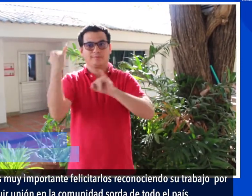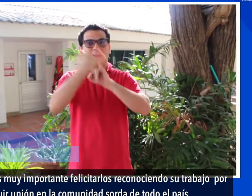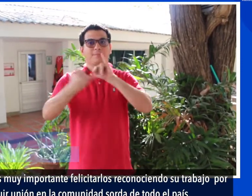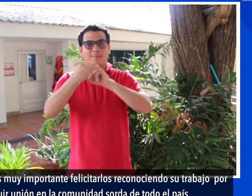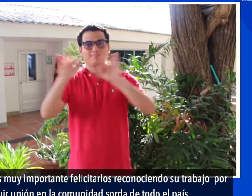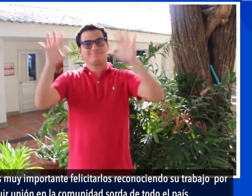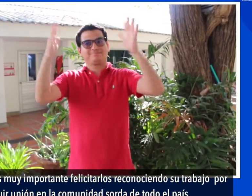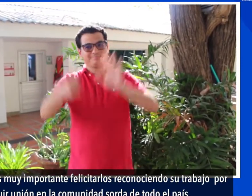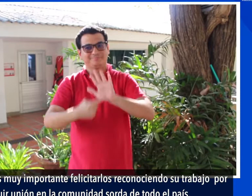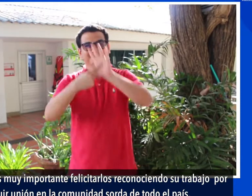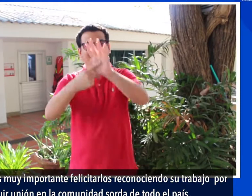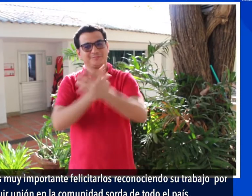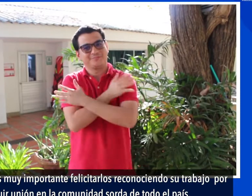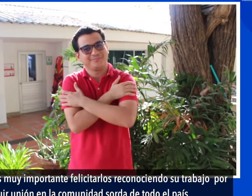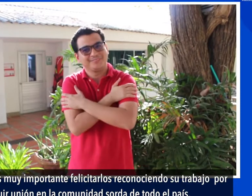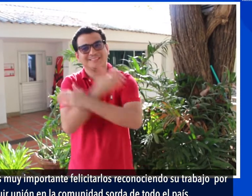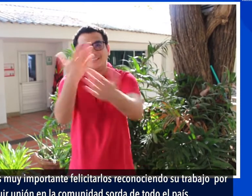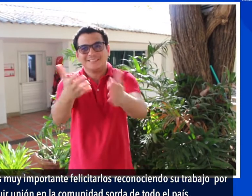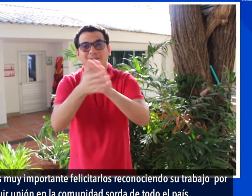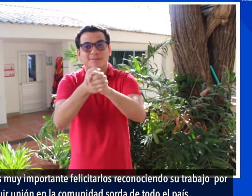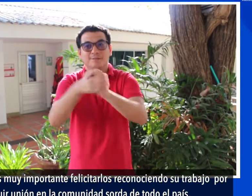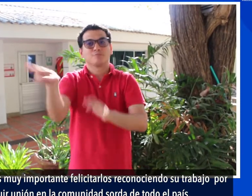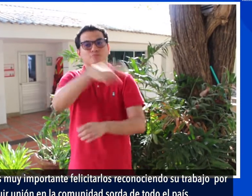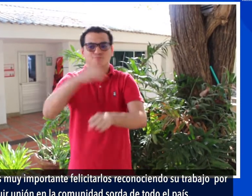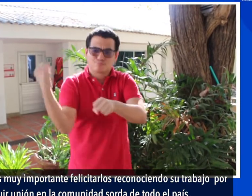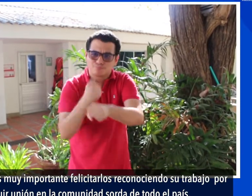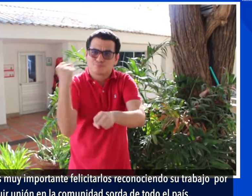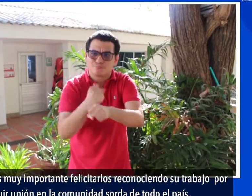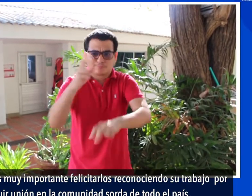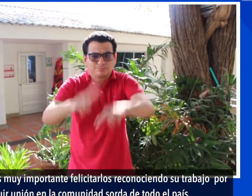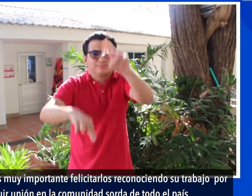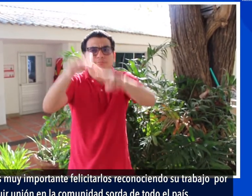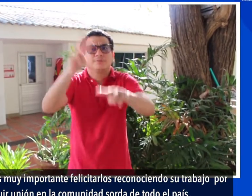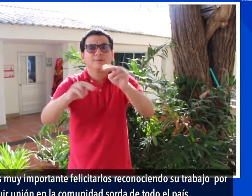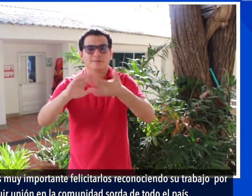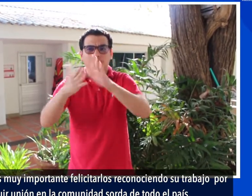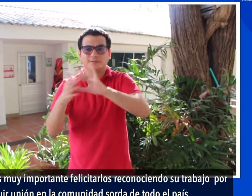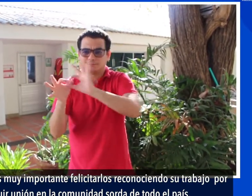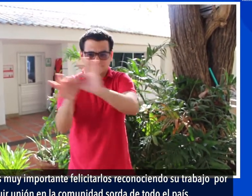felicitarlos reconociendo su trabajo por construir unión en la comunidad sorda de